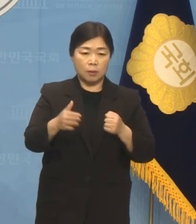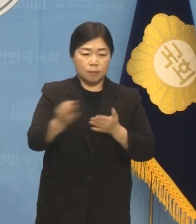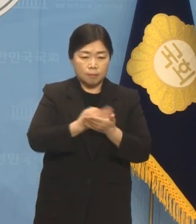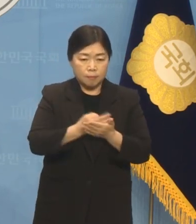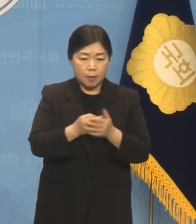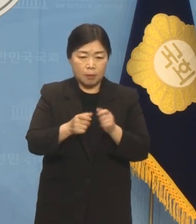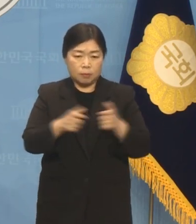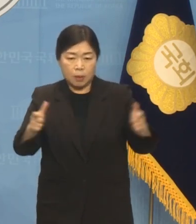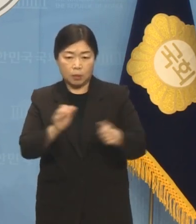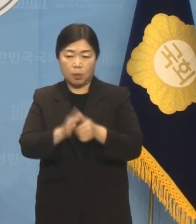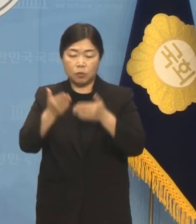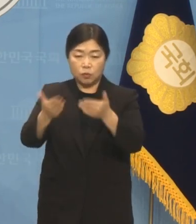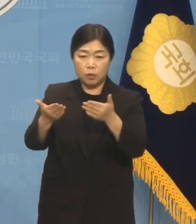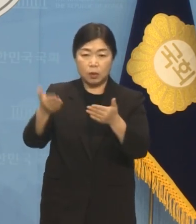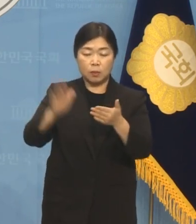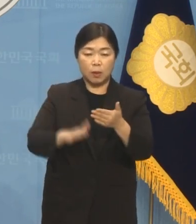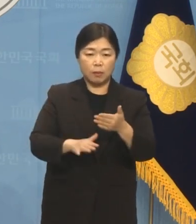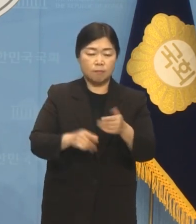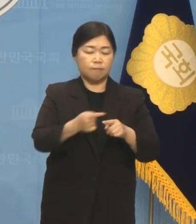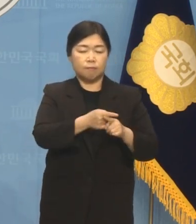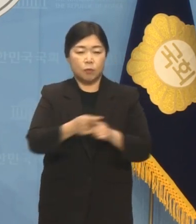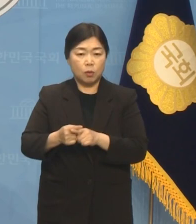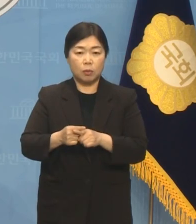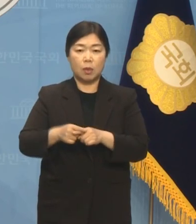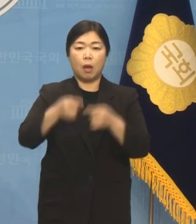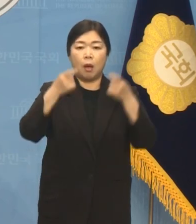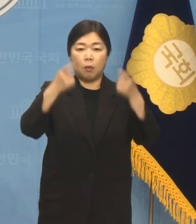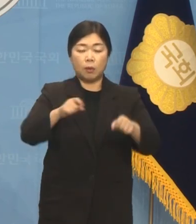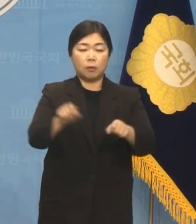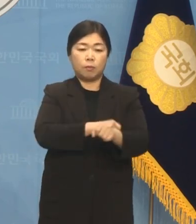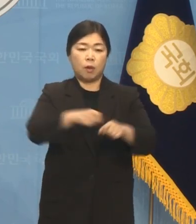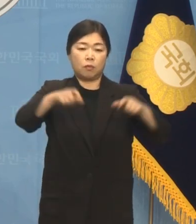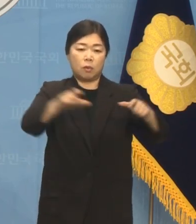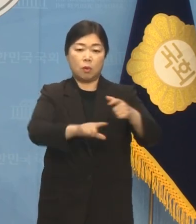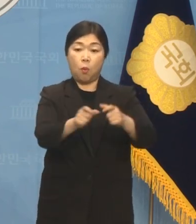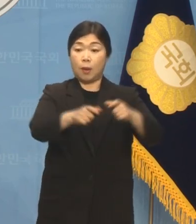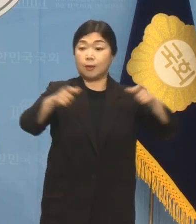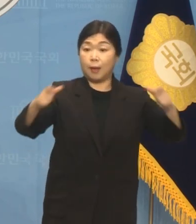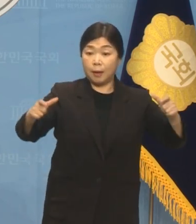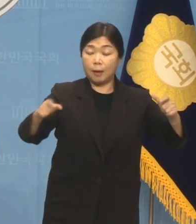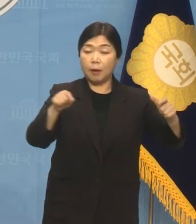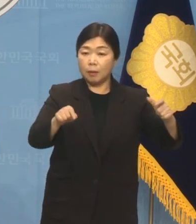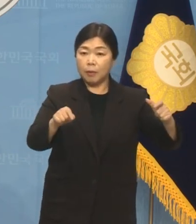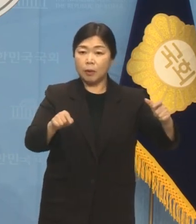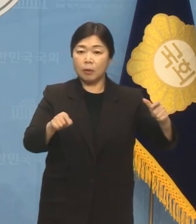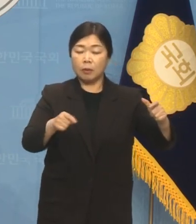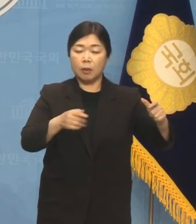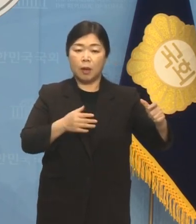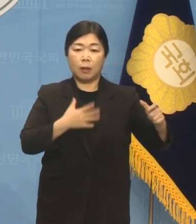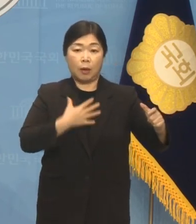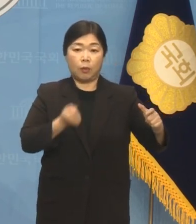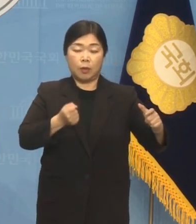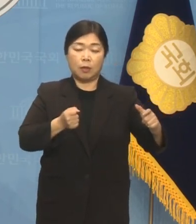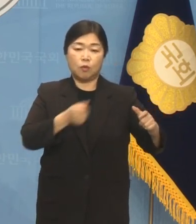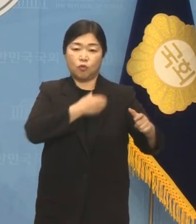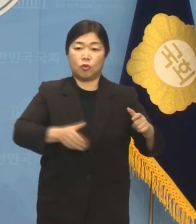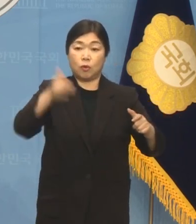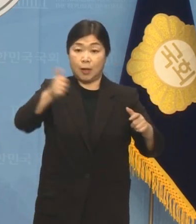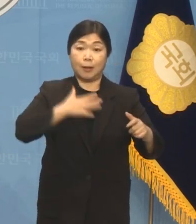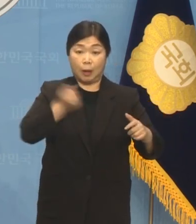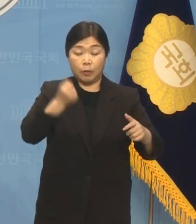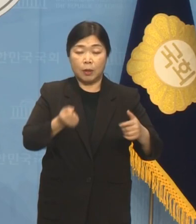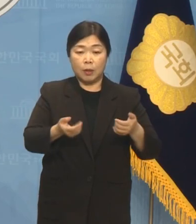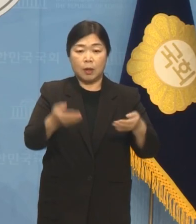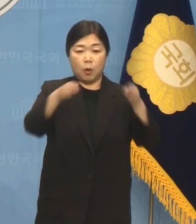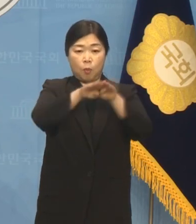핑계로 묻지마 특구 확대를 추진하며 그 안에 구청장 소유의 건물을 포함시키는 것은